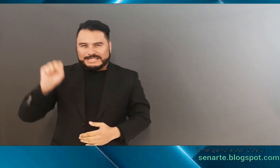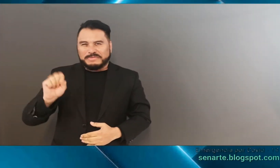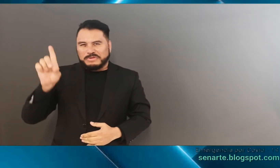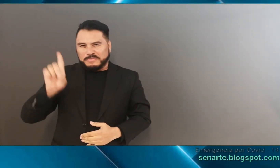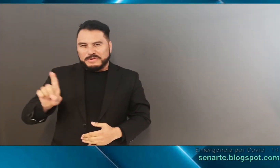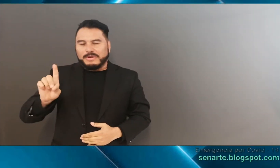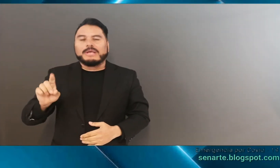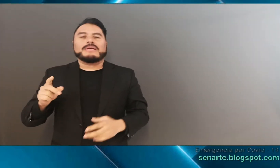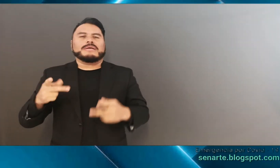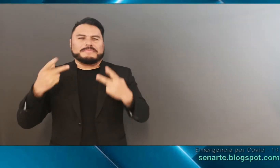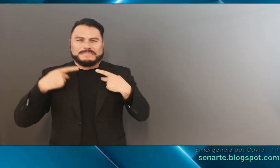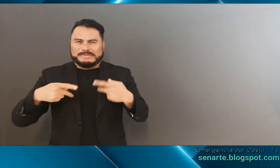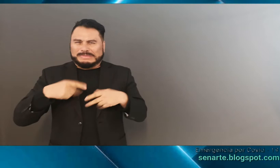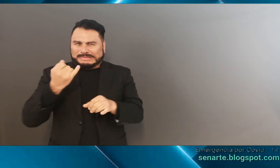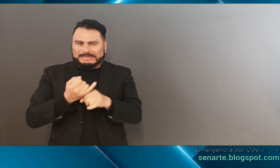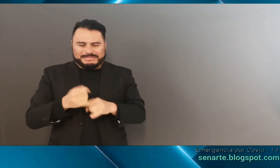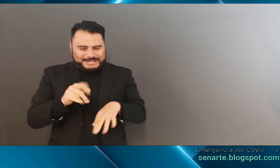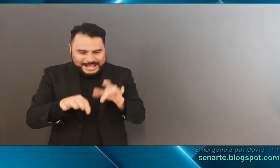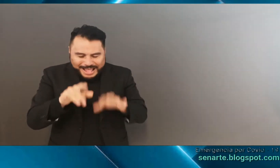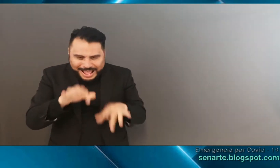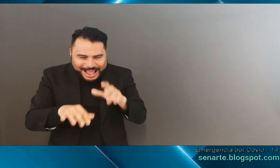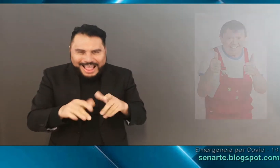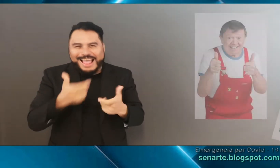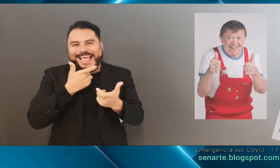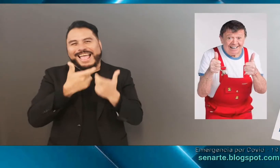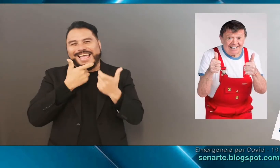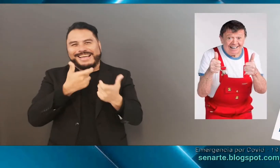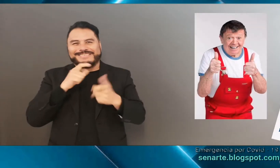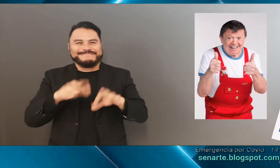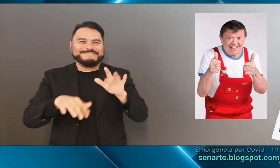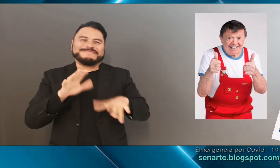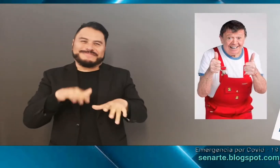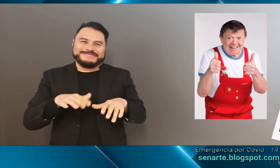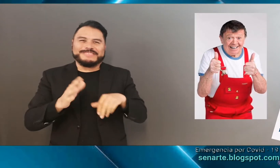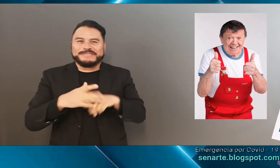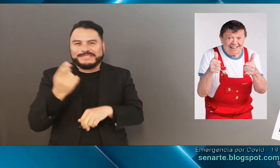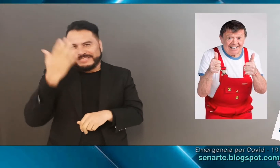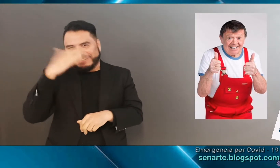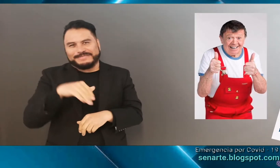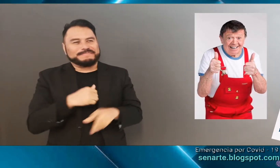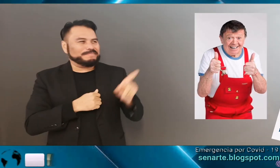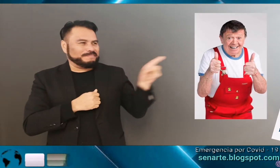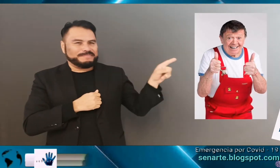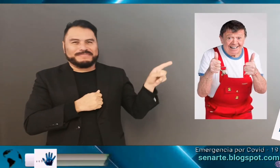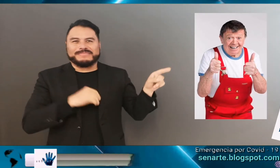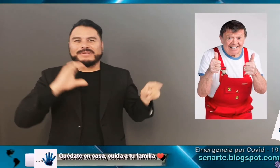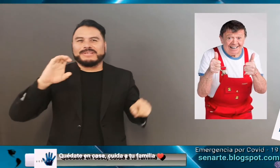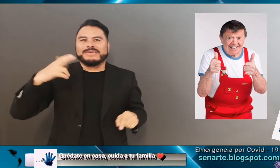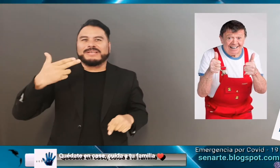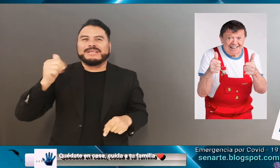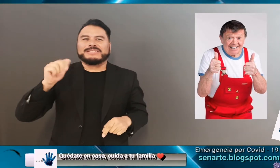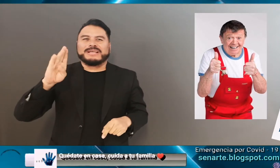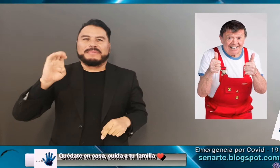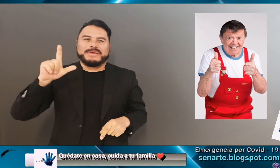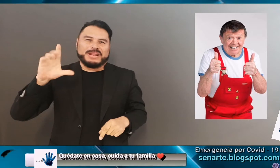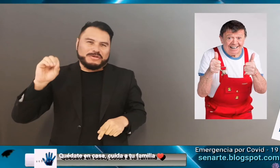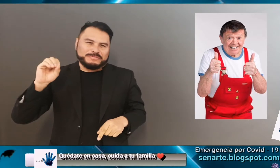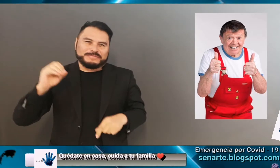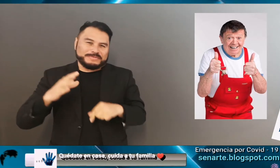Este fin de semana, los usuarios de Twitter se volvieron locos con uno de los personajes favoritos de Internet, Chabelo.